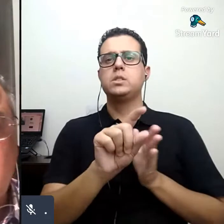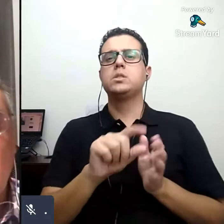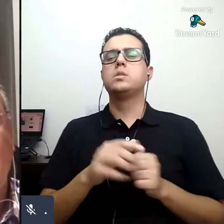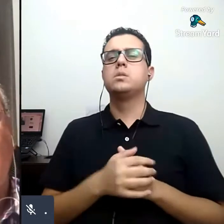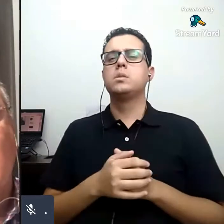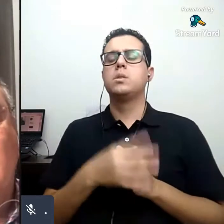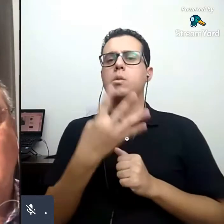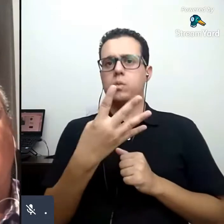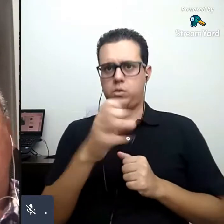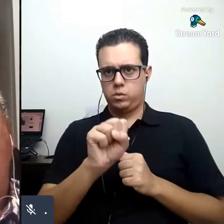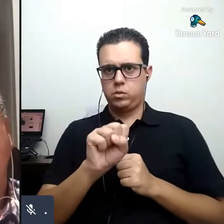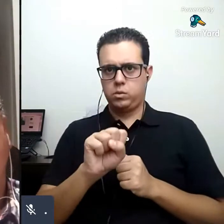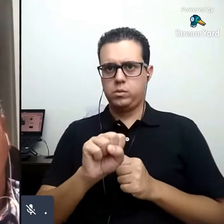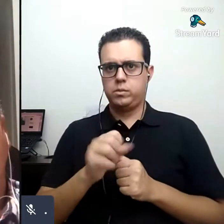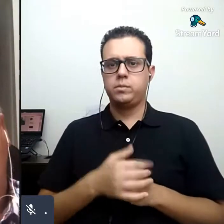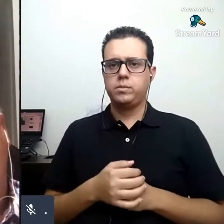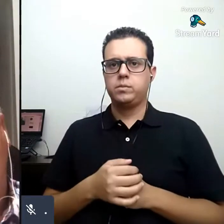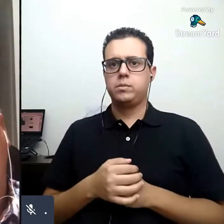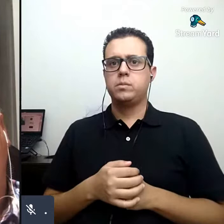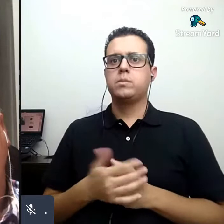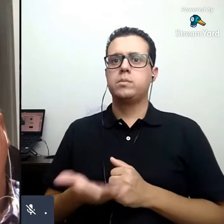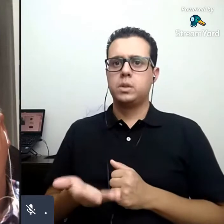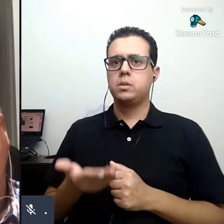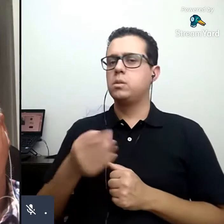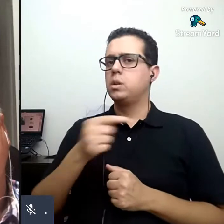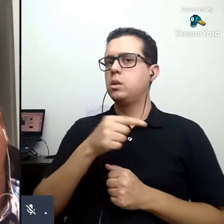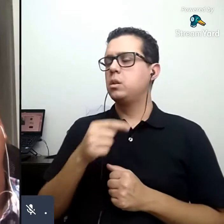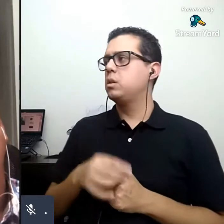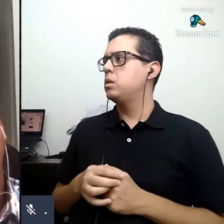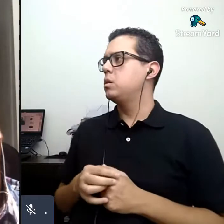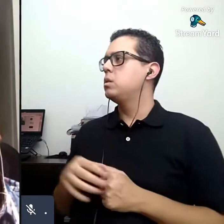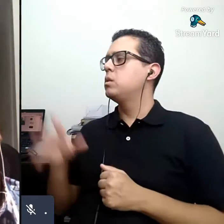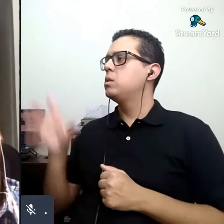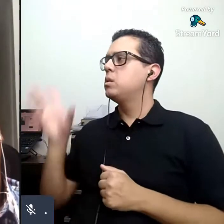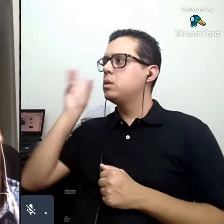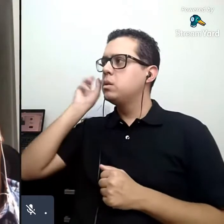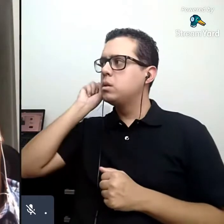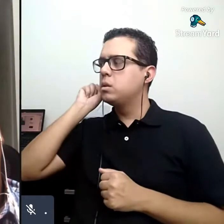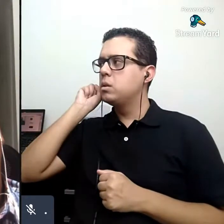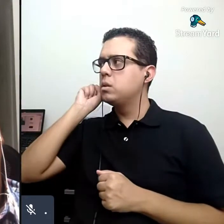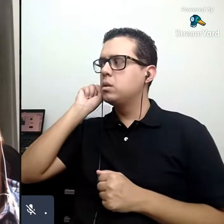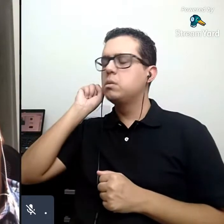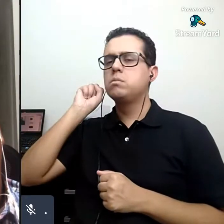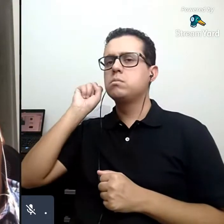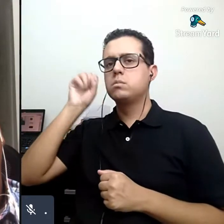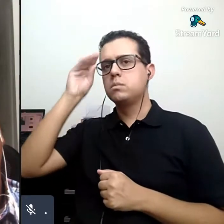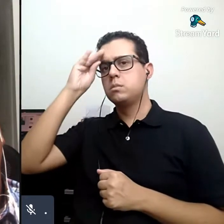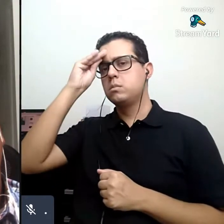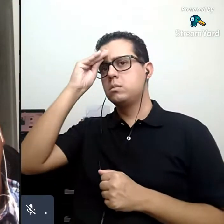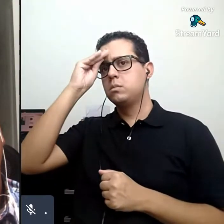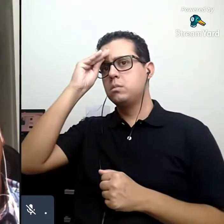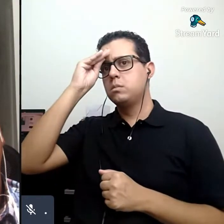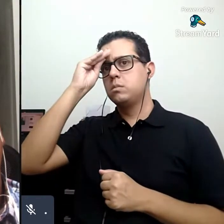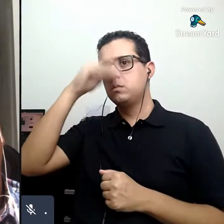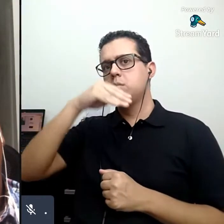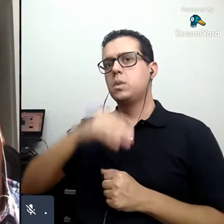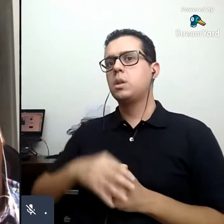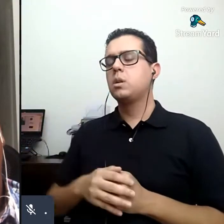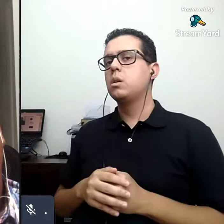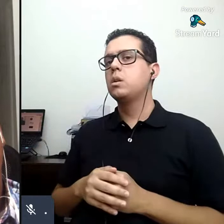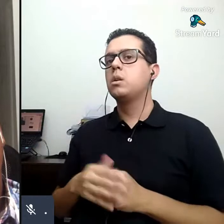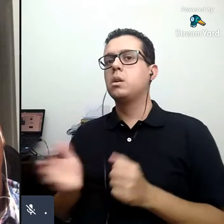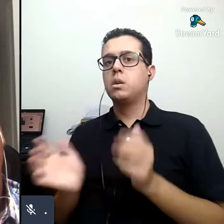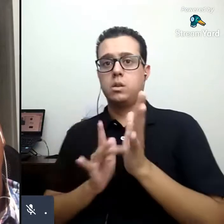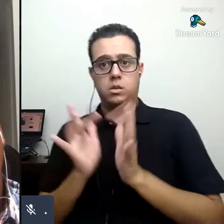48, parece que isso vai calar no seu coração, e quando Jesus diz,